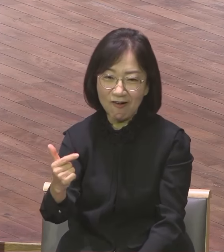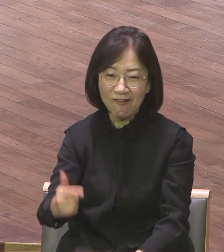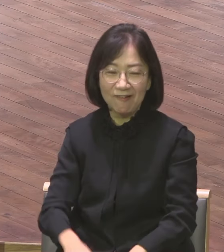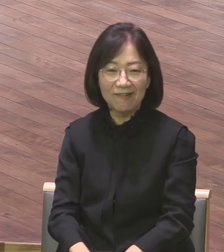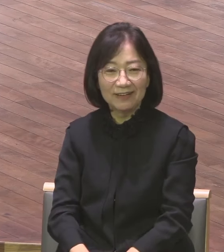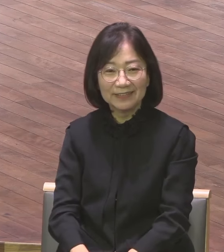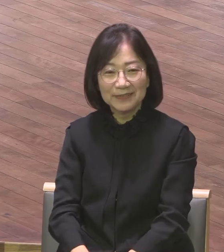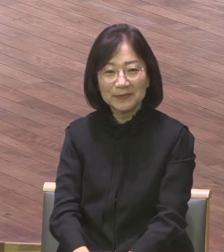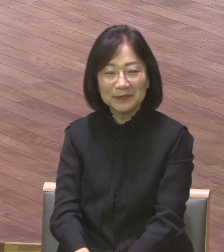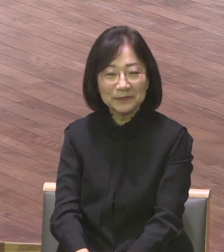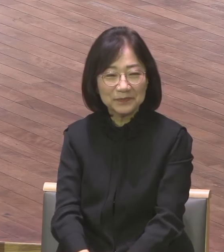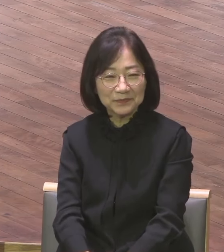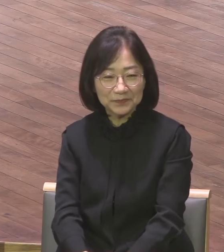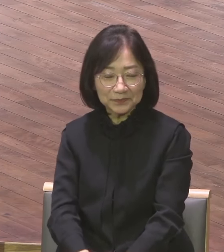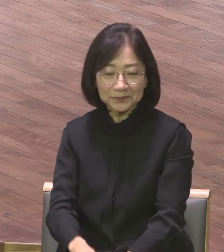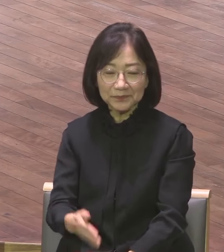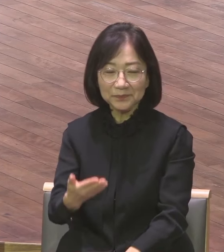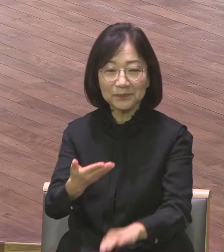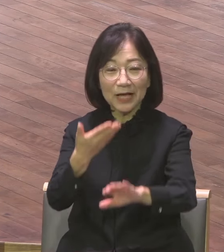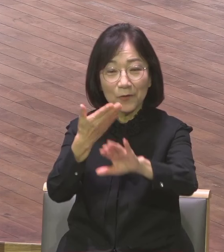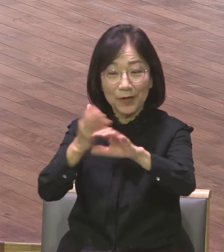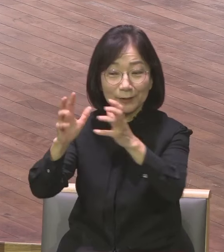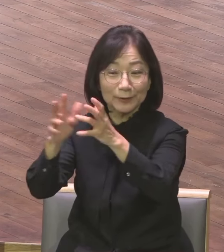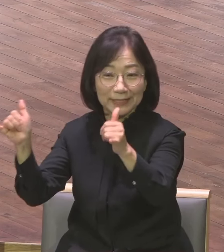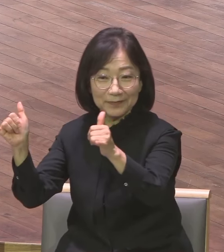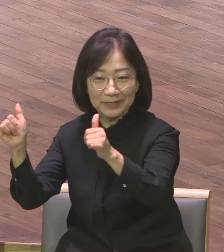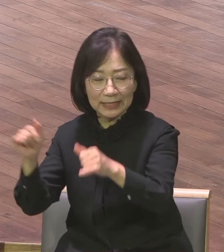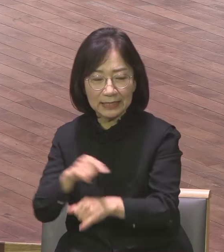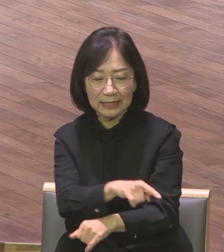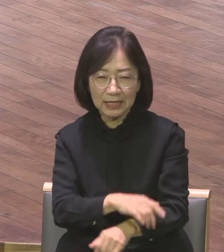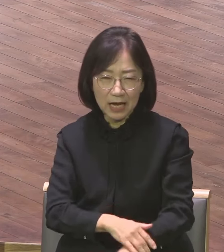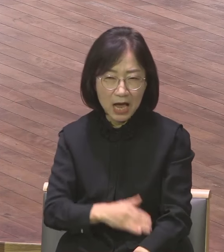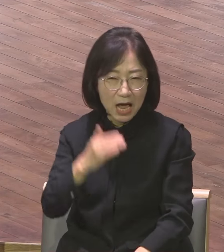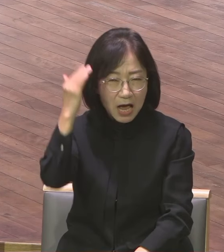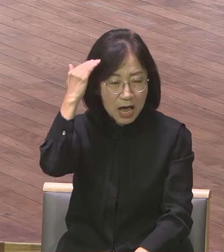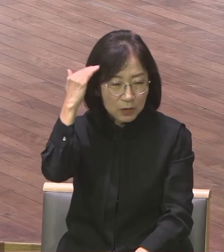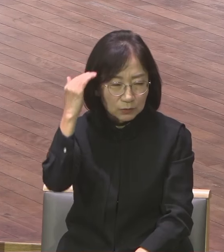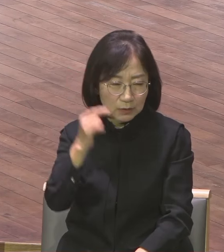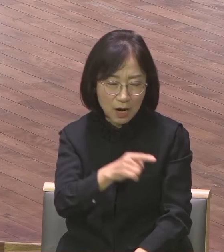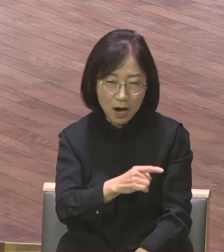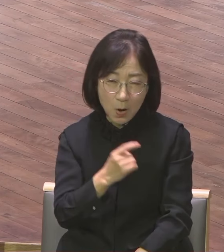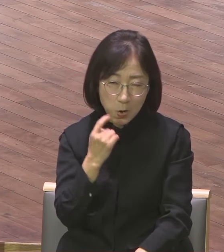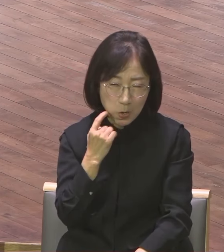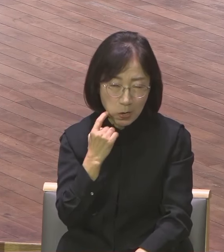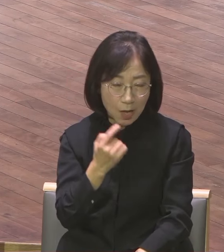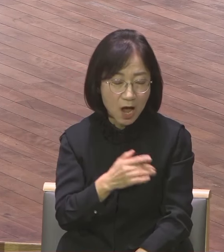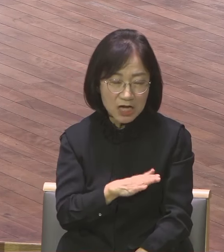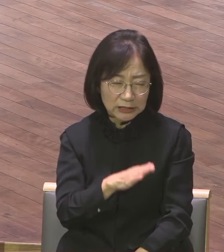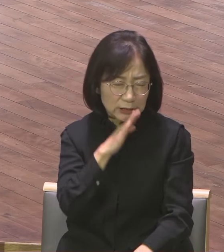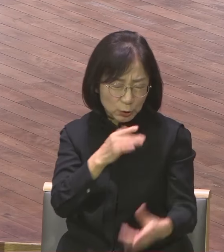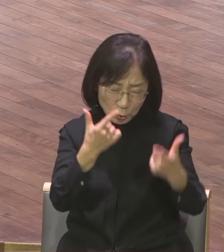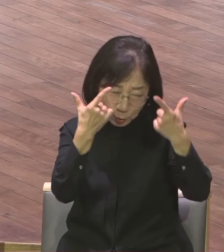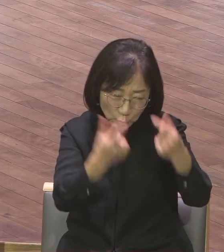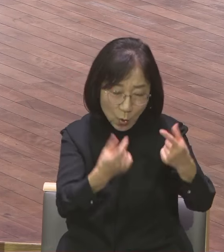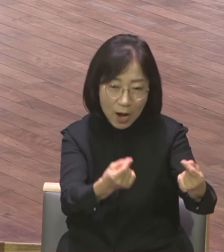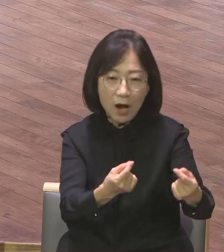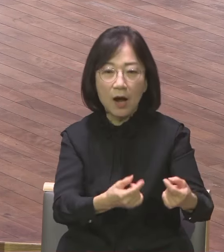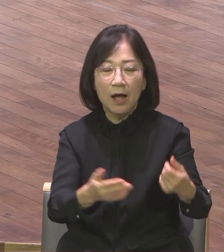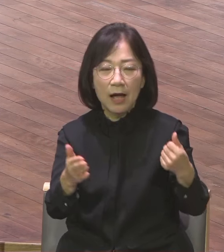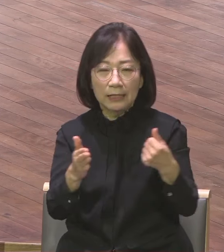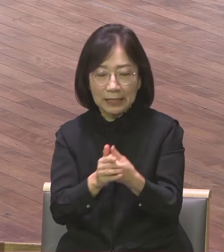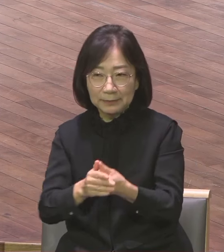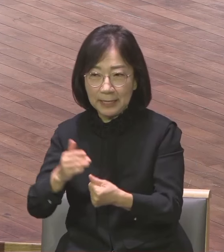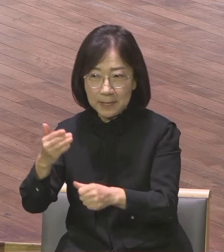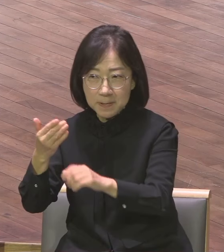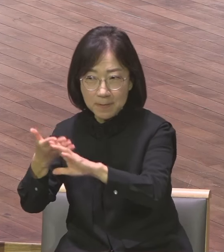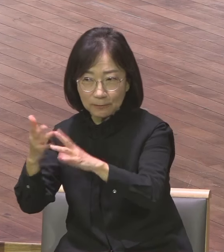외국에서 외국인들이 일부러 모조품 쇼핑을 올 만큼 한국의 이 가짜